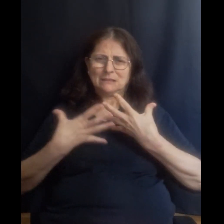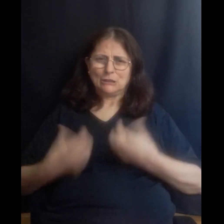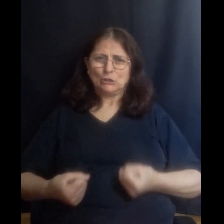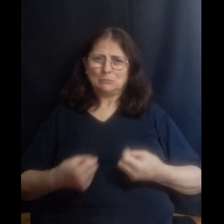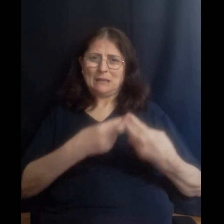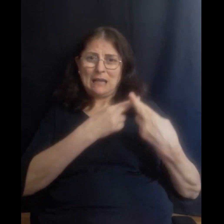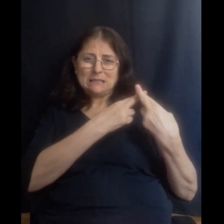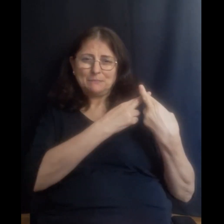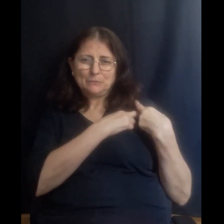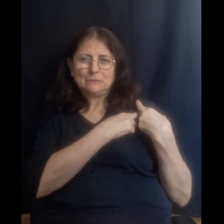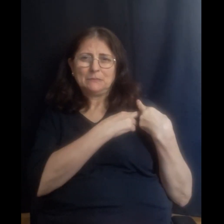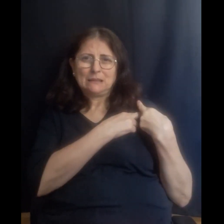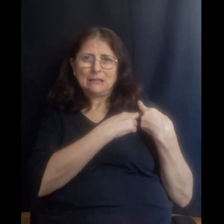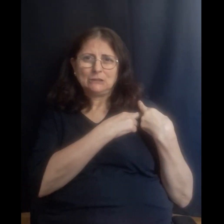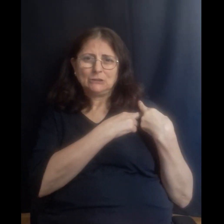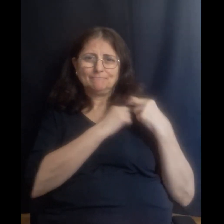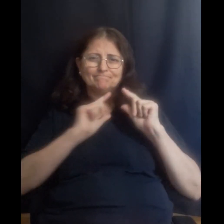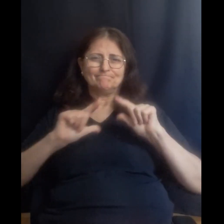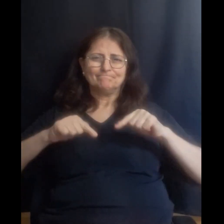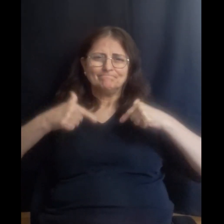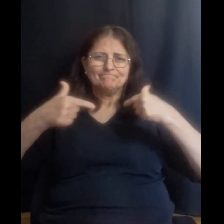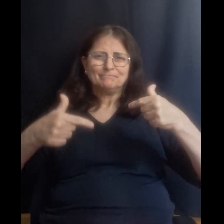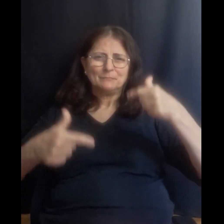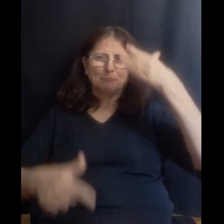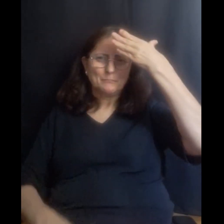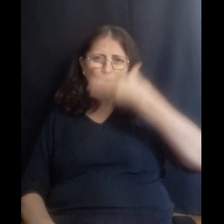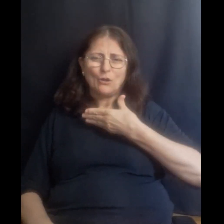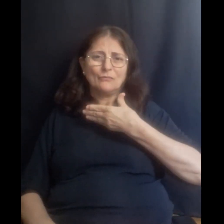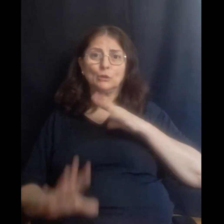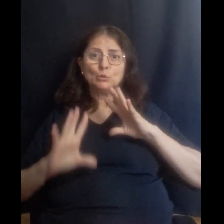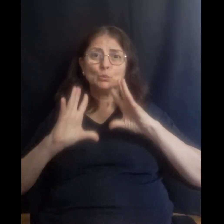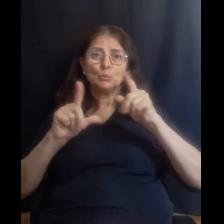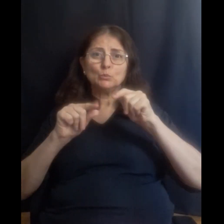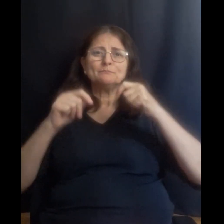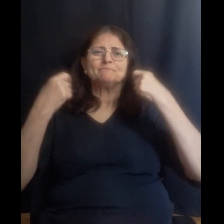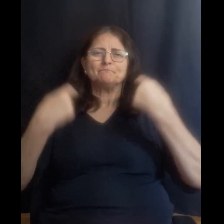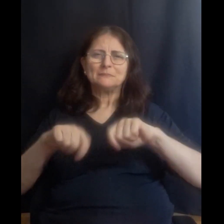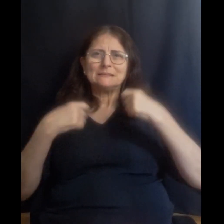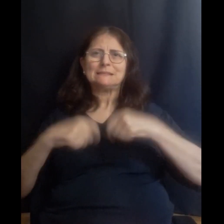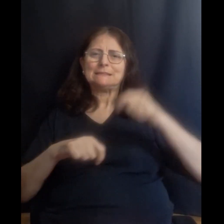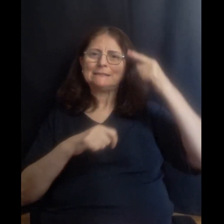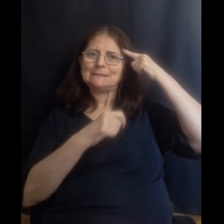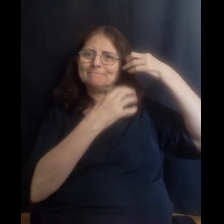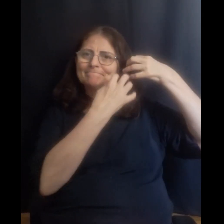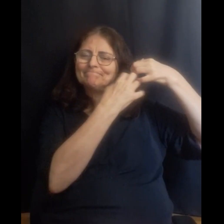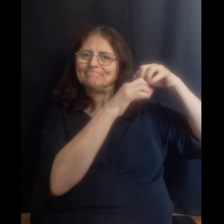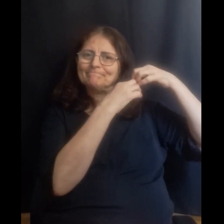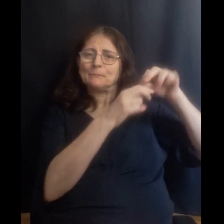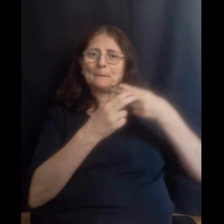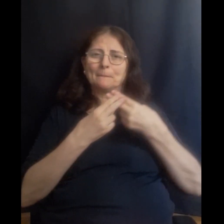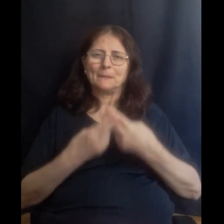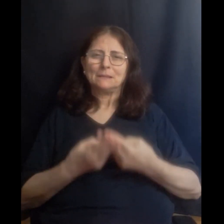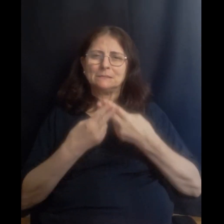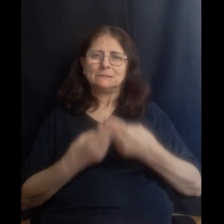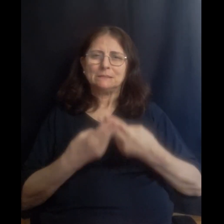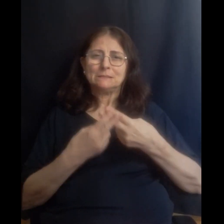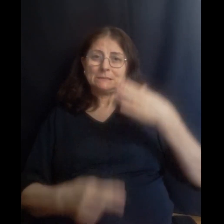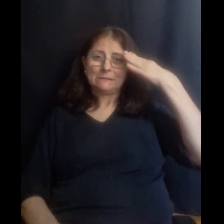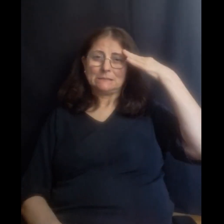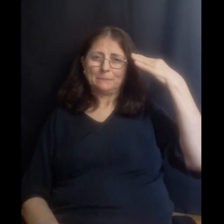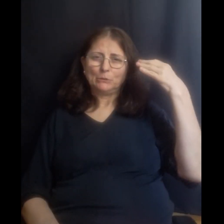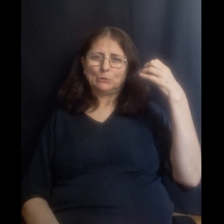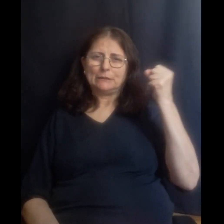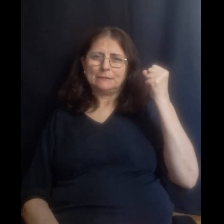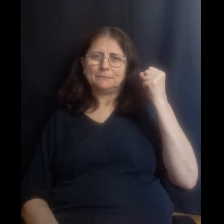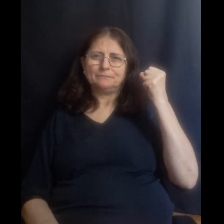assumir responsabilidades e enfrentar provas, tudo isso exige reflexão, paciência e